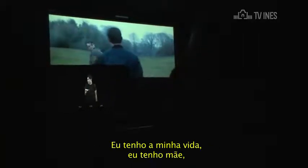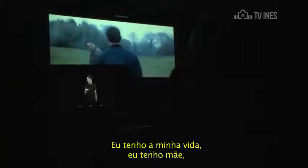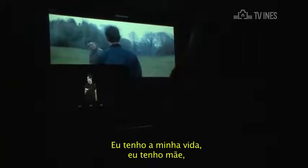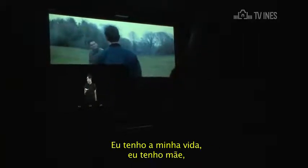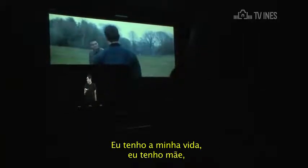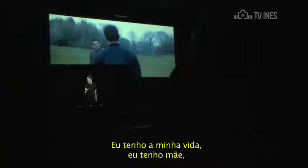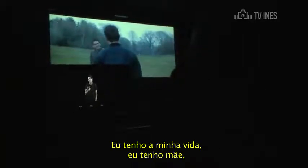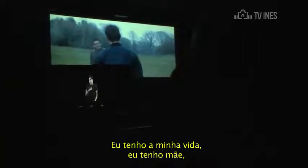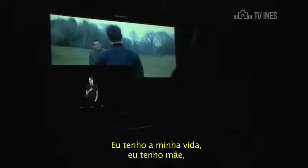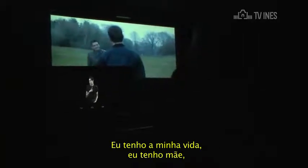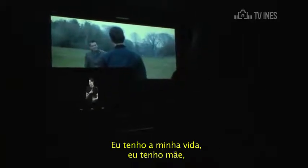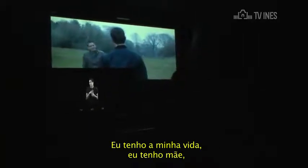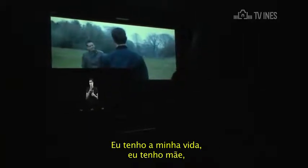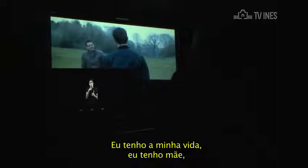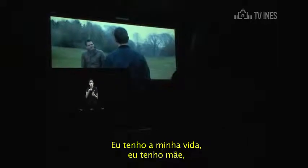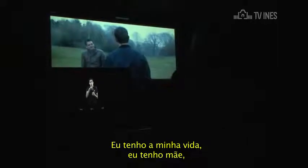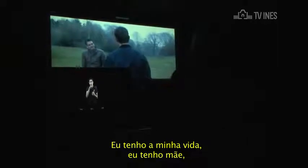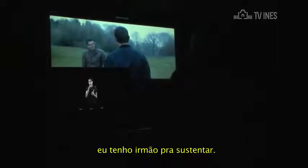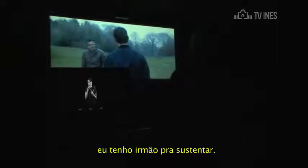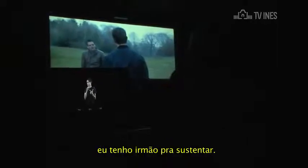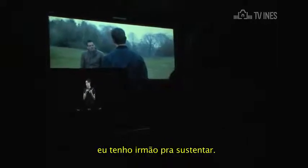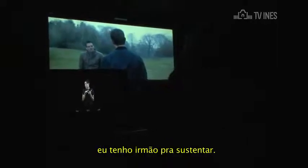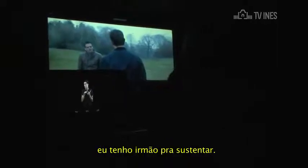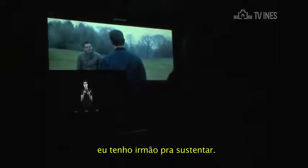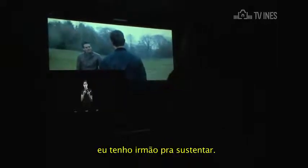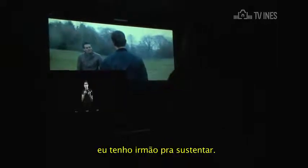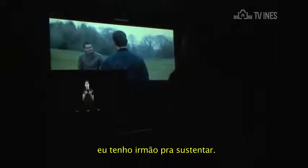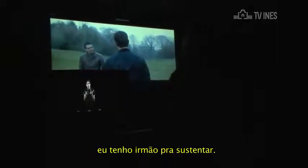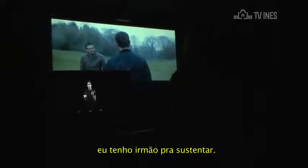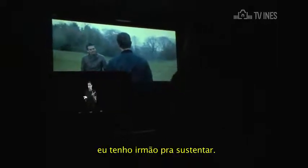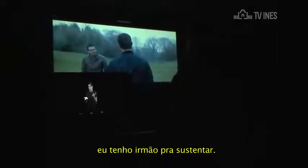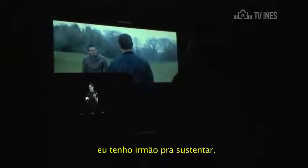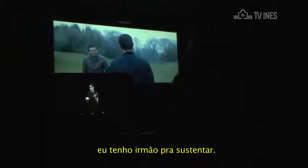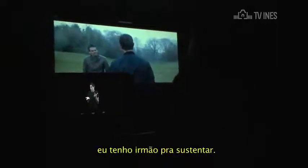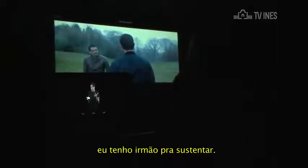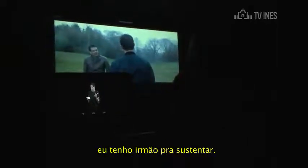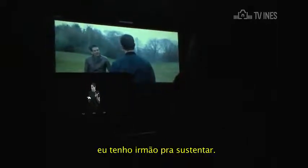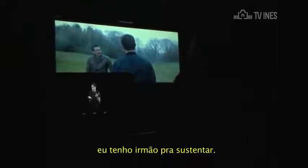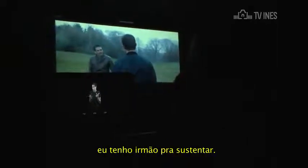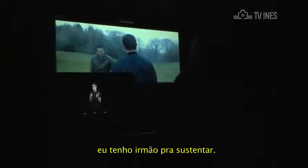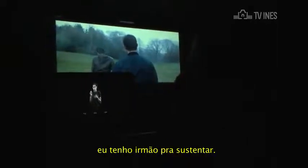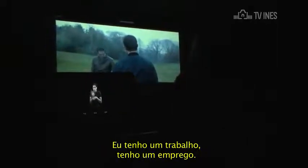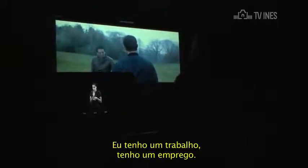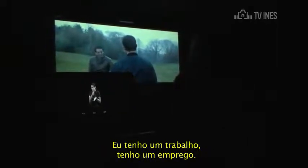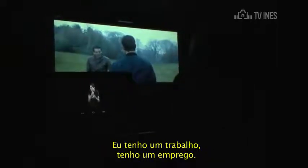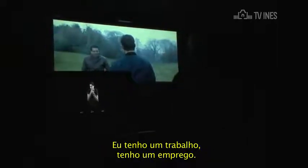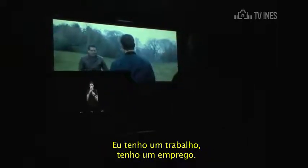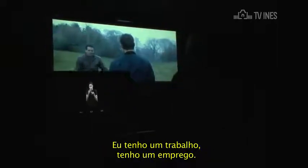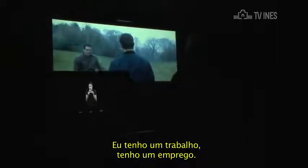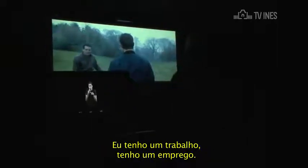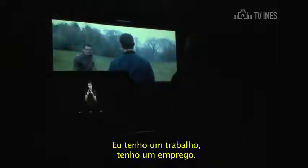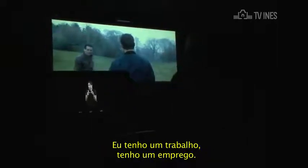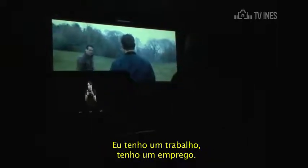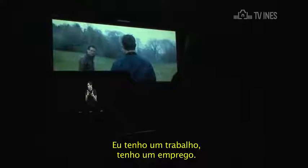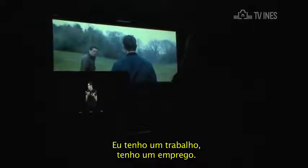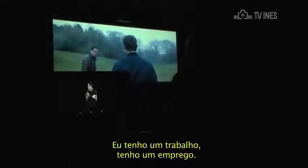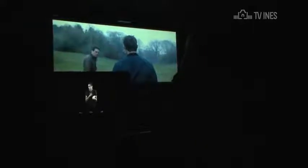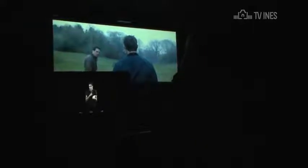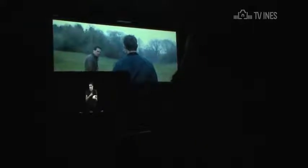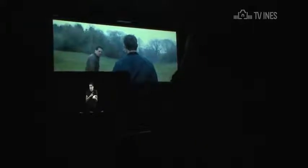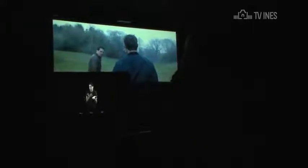É minha vida, eu tenho mãe, eu tenho irmão para sustentar, eu tenho trabalho, tenho emprego.